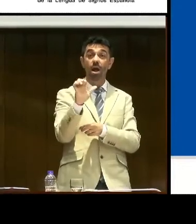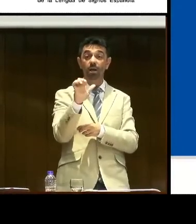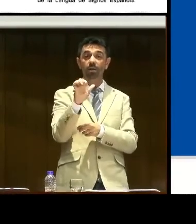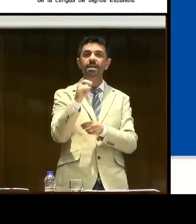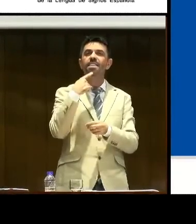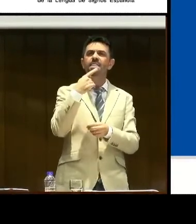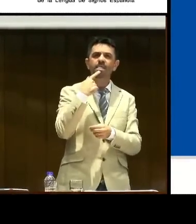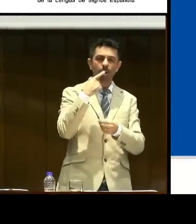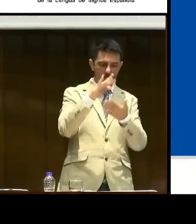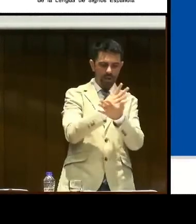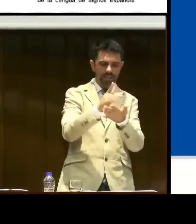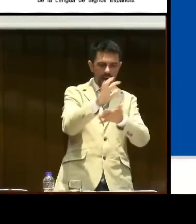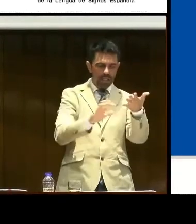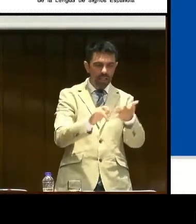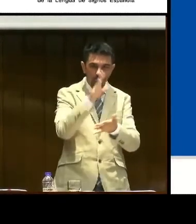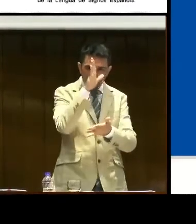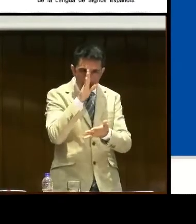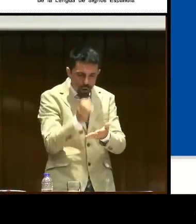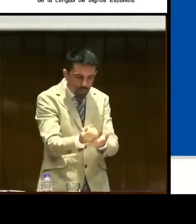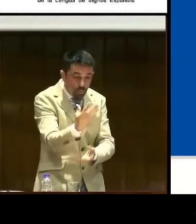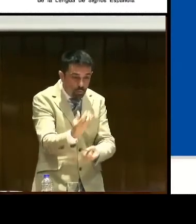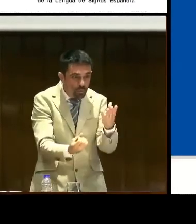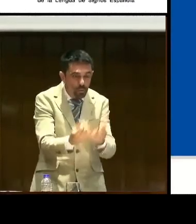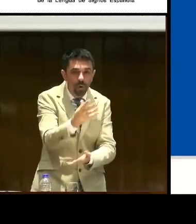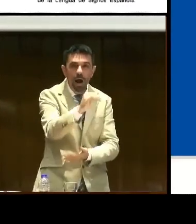el listado final de publicaciones.